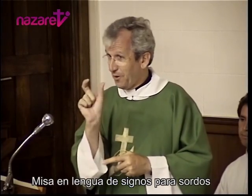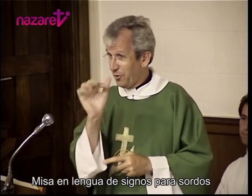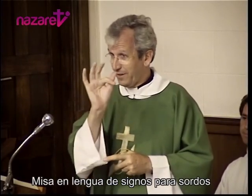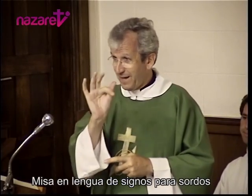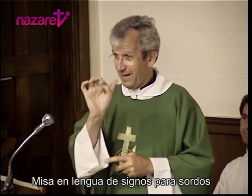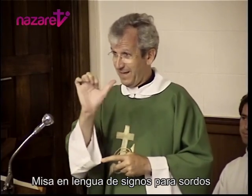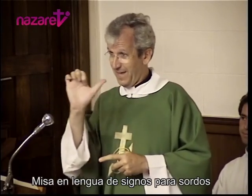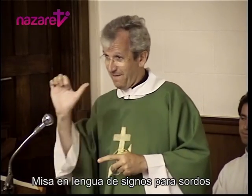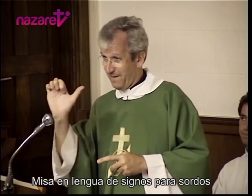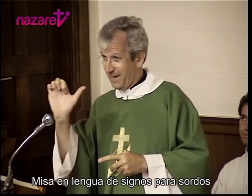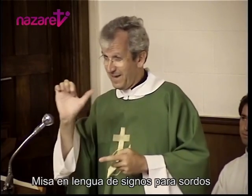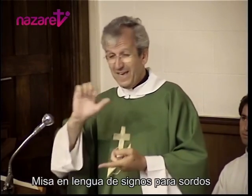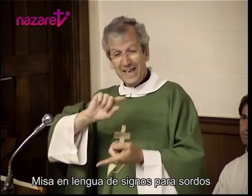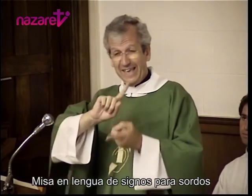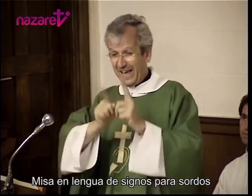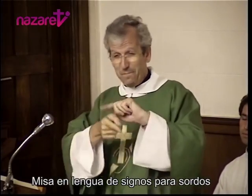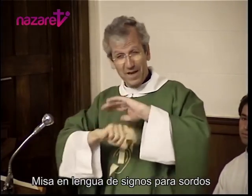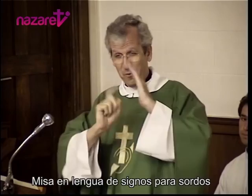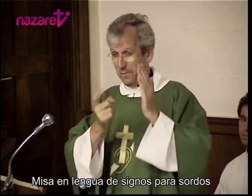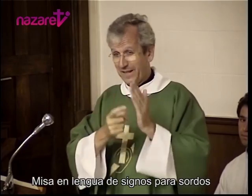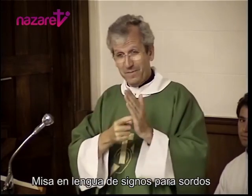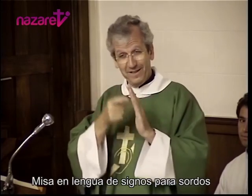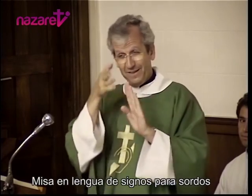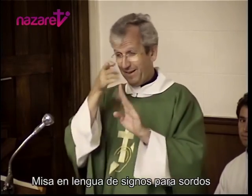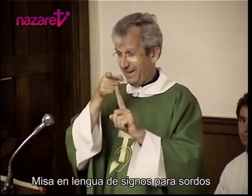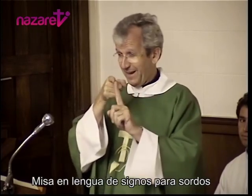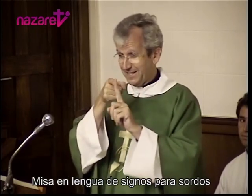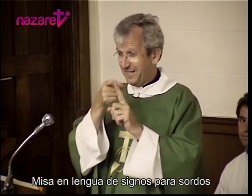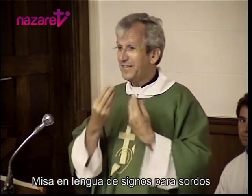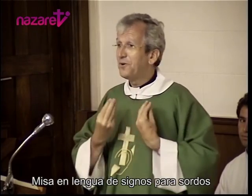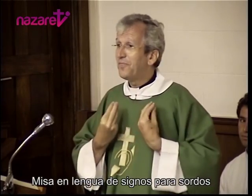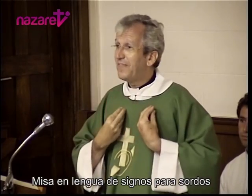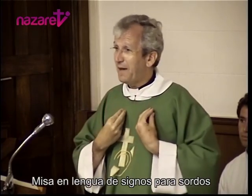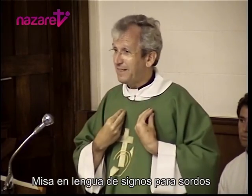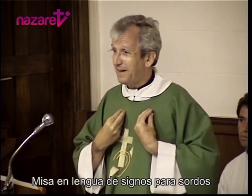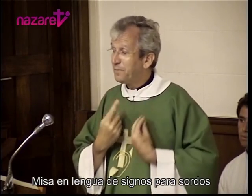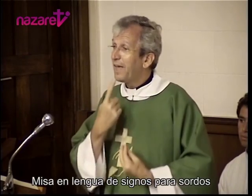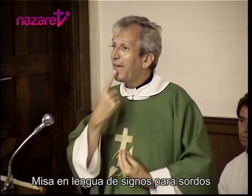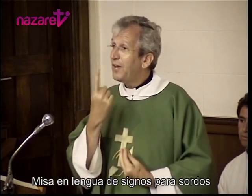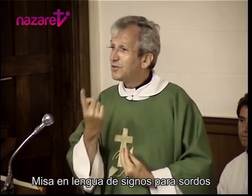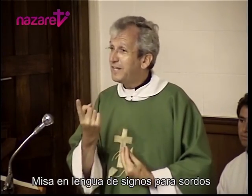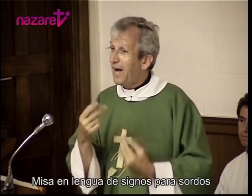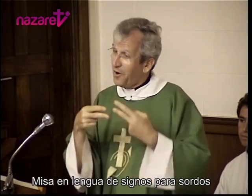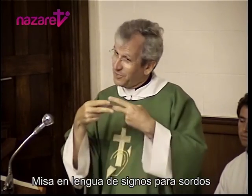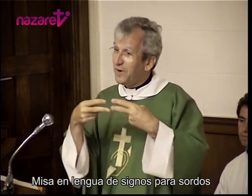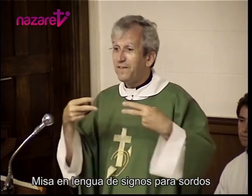corta, fe, que cambia completamente el sentido de la vida. Y nos dirá, es una